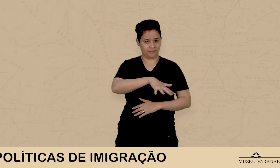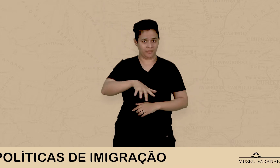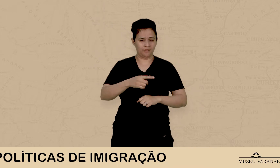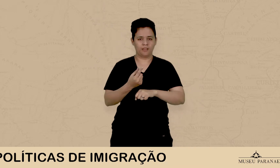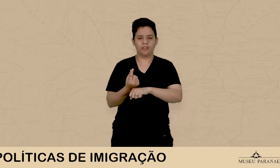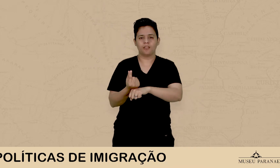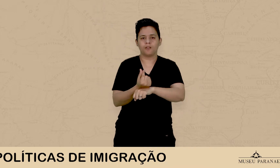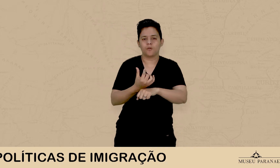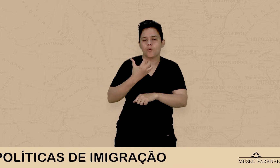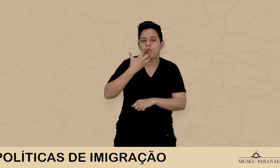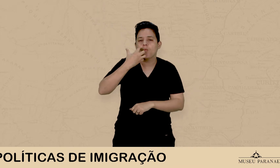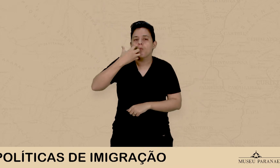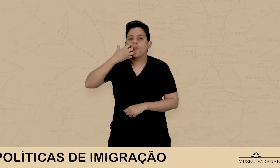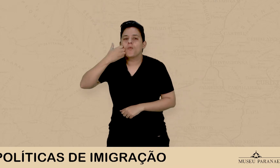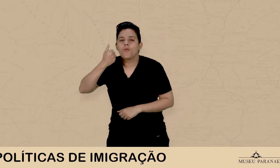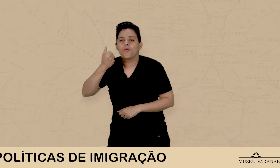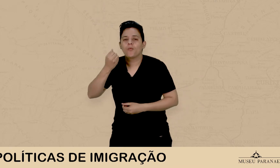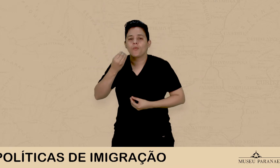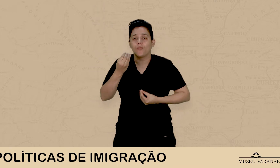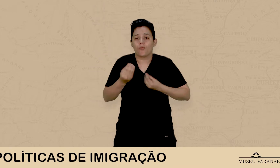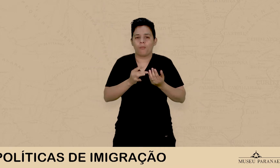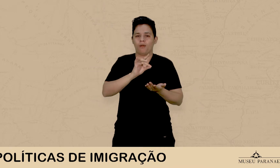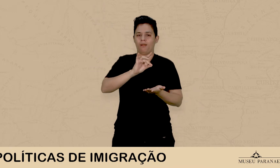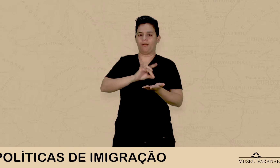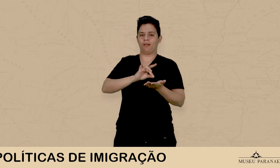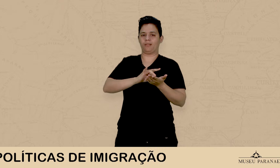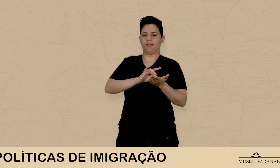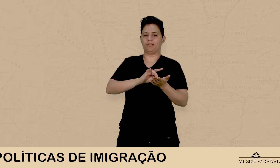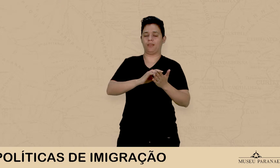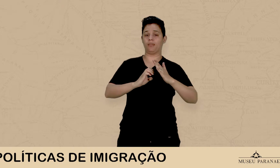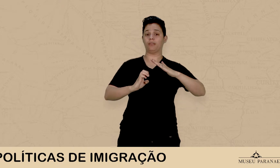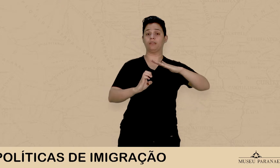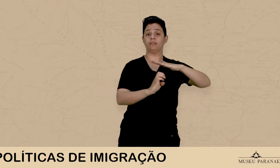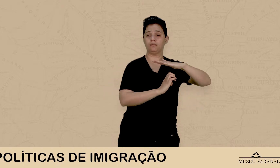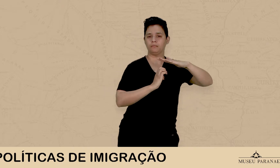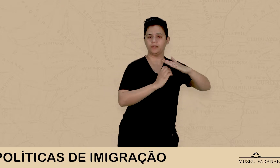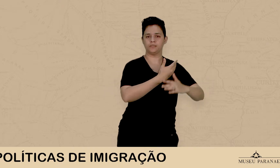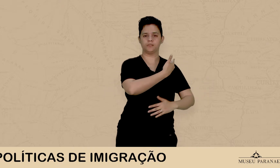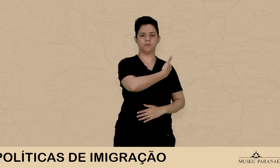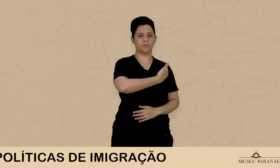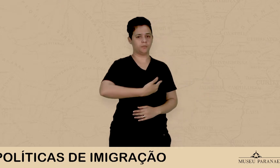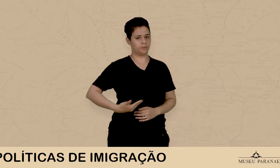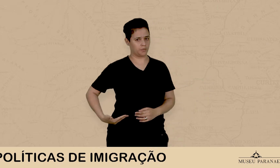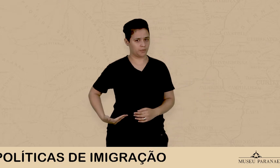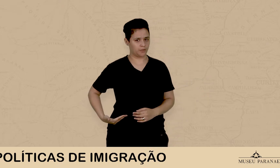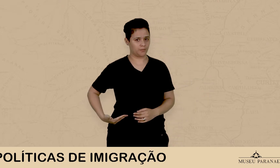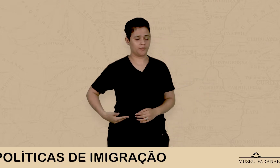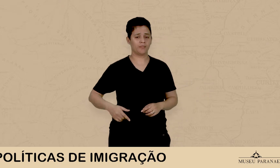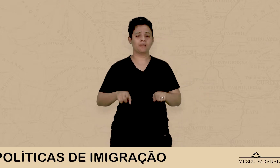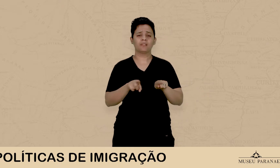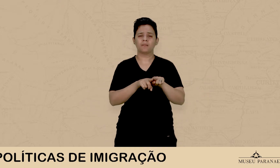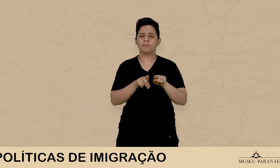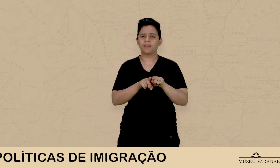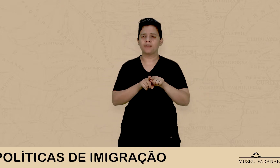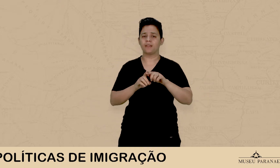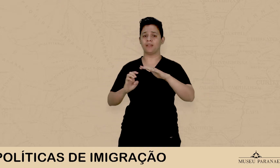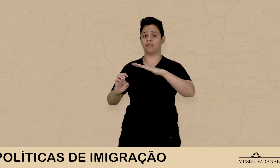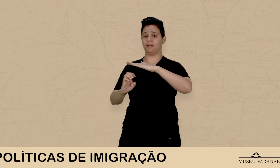O deslocamento desses imigrantes tornou-se um negócio lucrativo e passou a ser realizado por